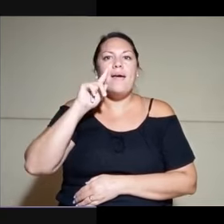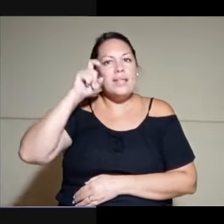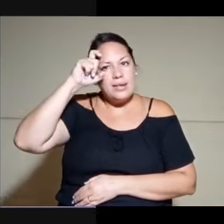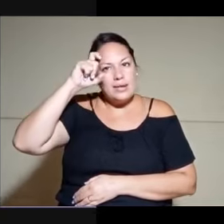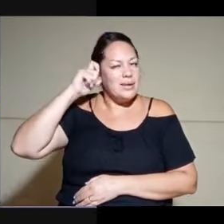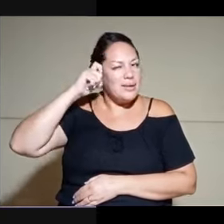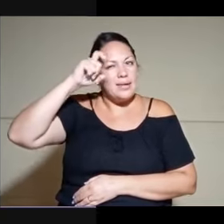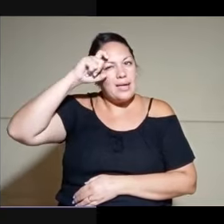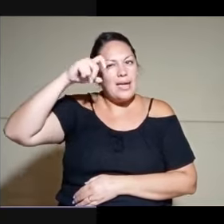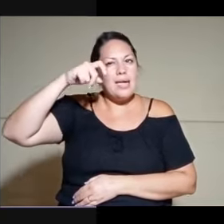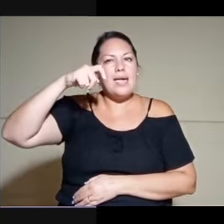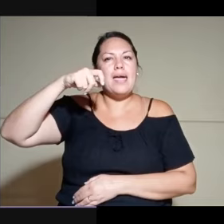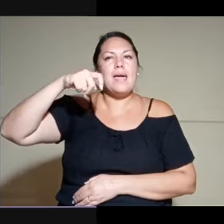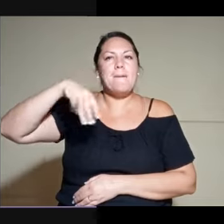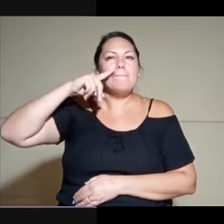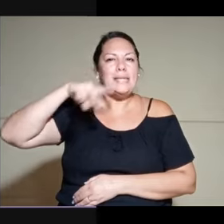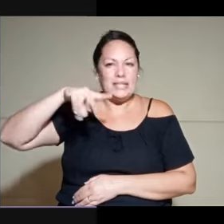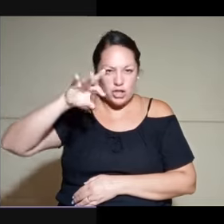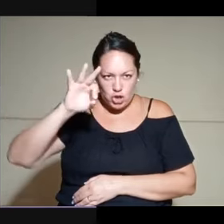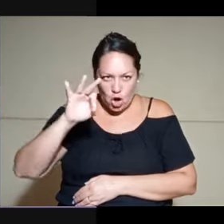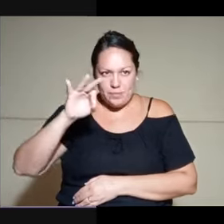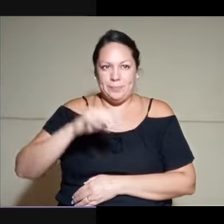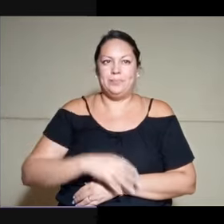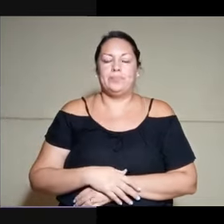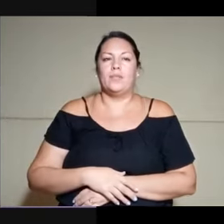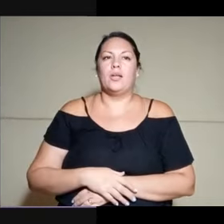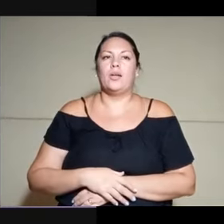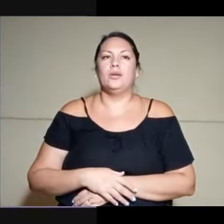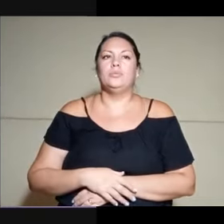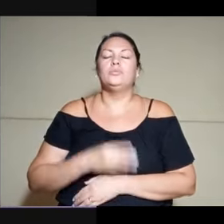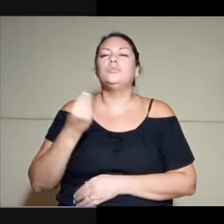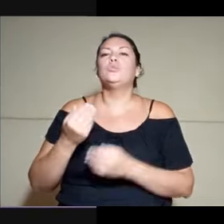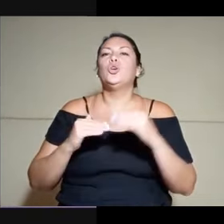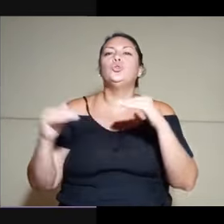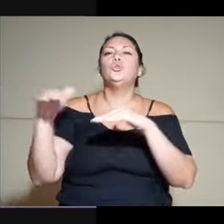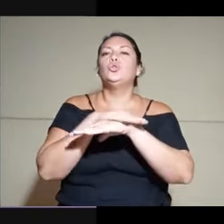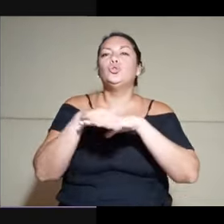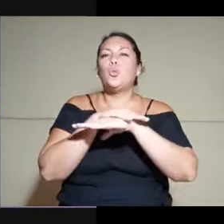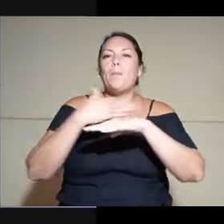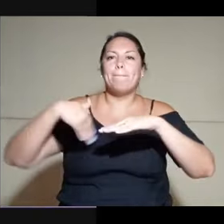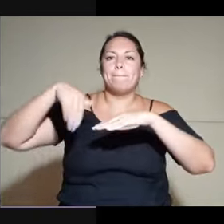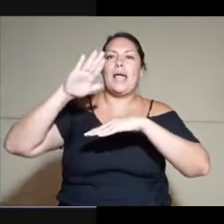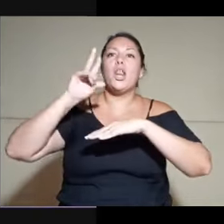o colículos, superiores o inferiores. Los superiores son estos dos y los inferiores son estos dos.